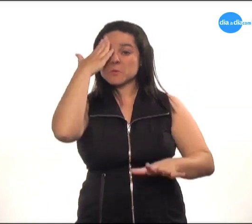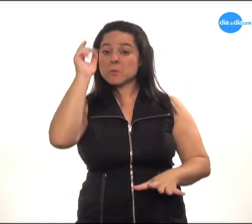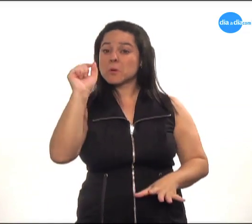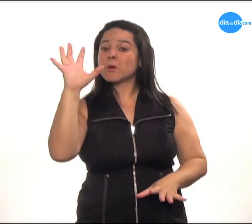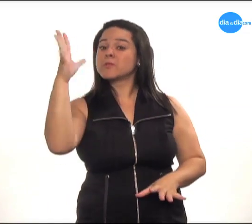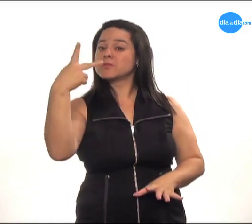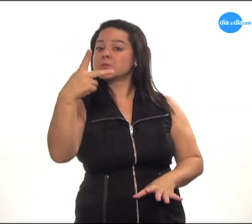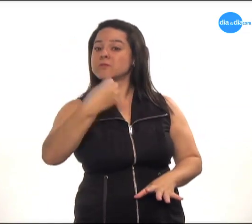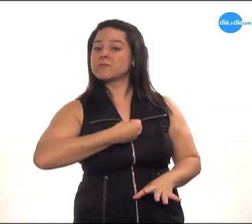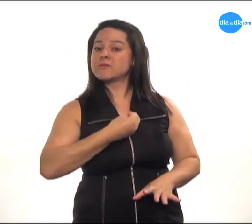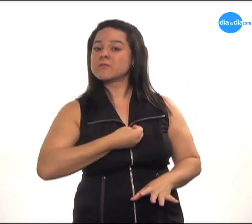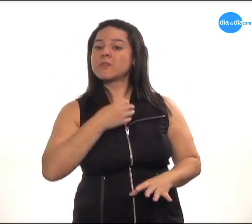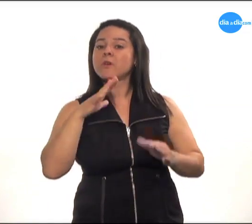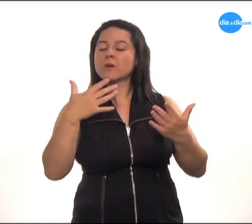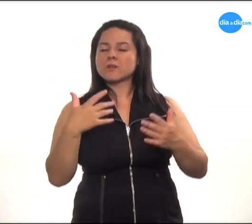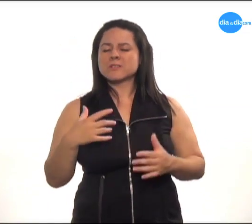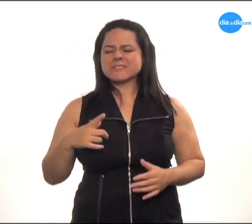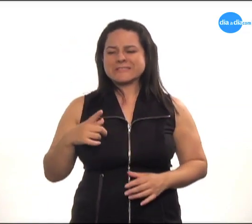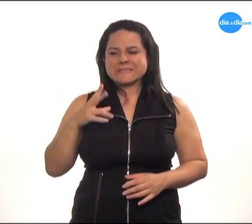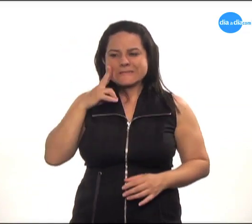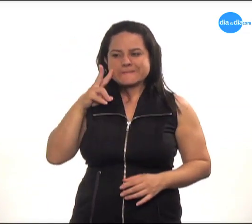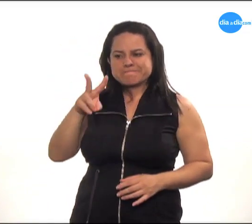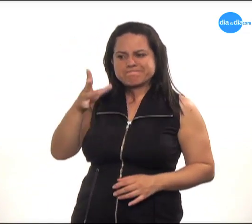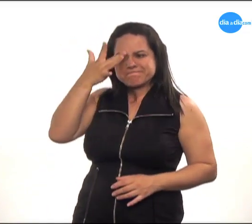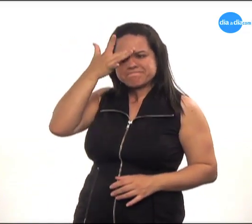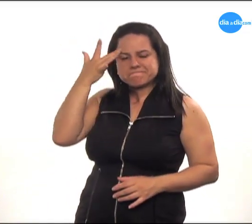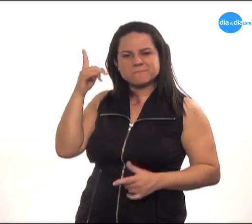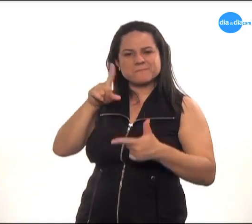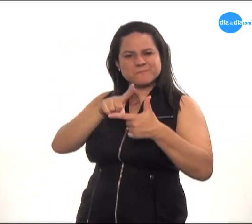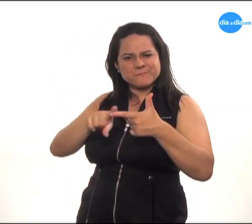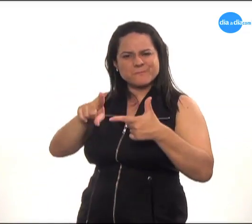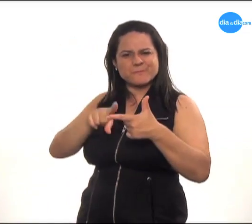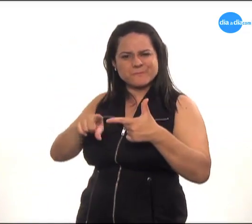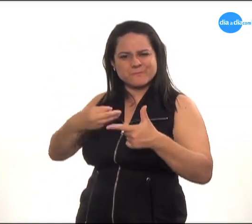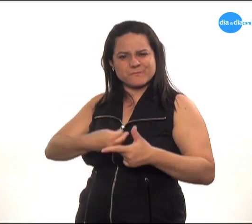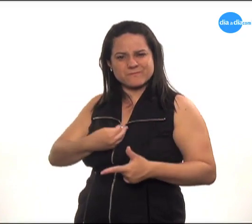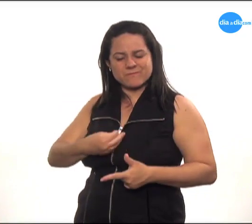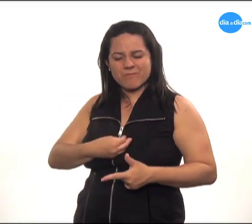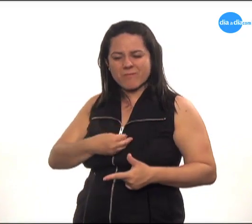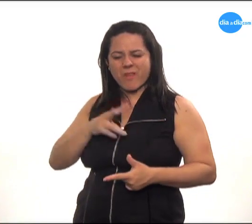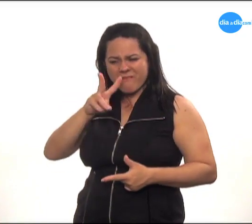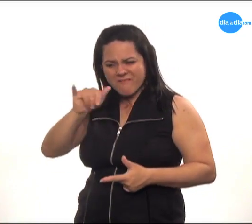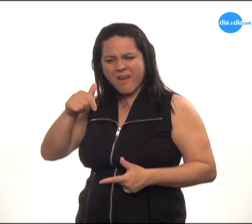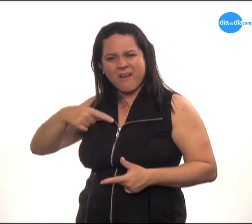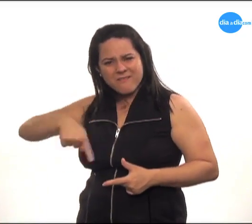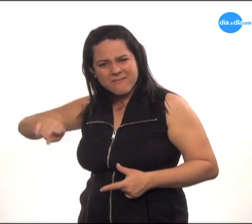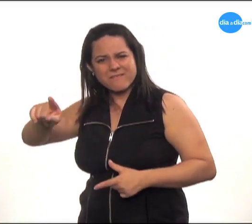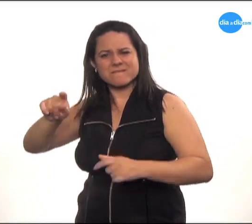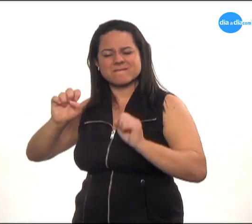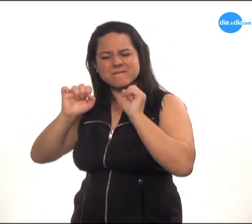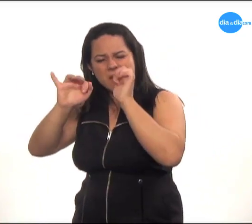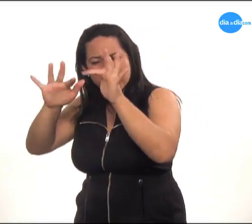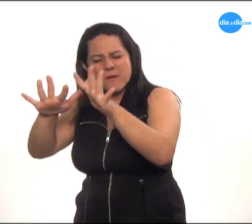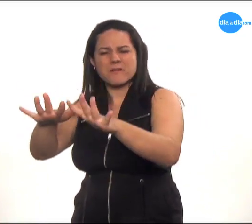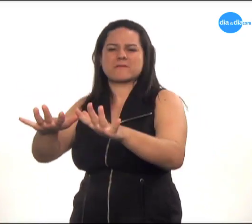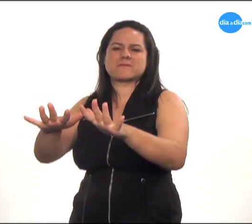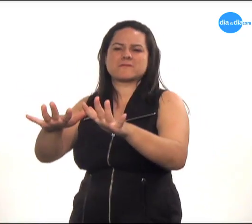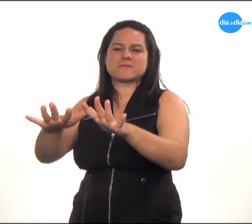tremenda começar a acontecer? Quando você vê alguém passando por algum problema, alguma necessidade, dá um primeiro passo, abençoa da maneira que você puder,